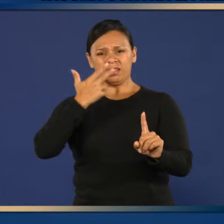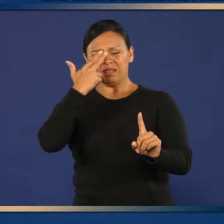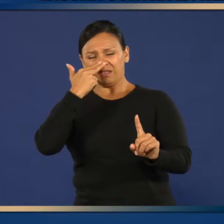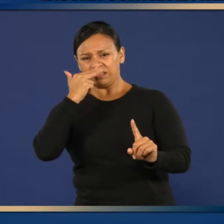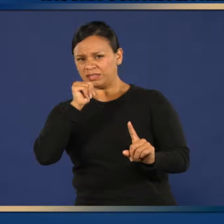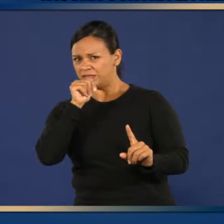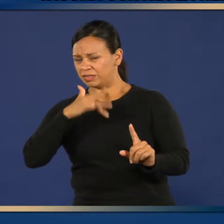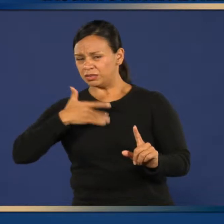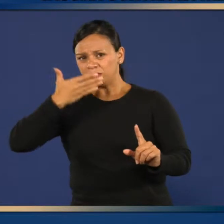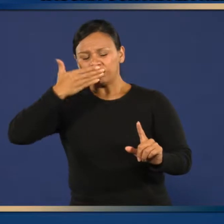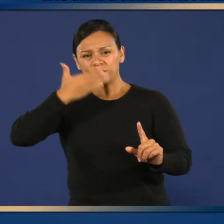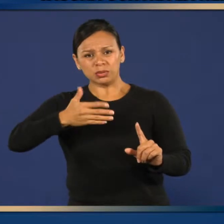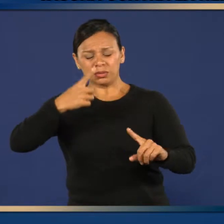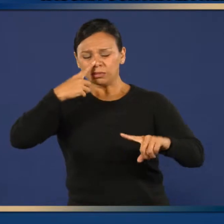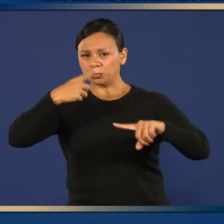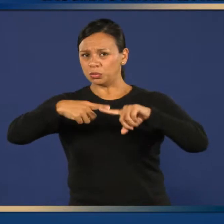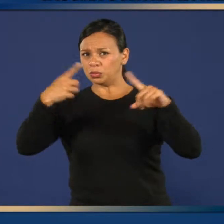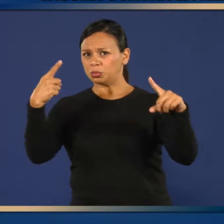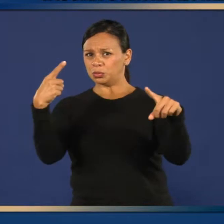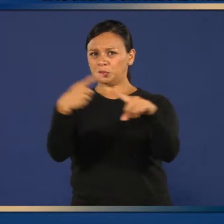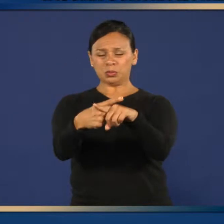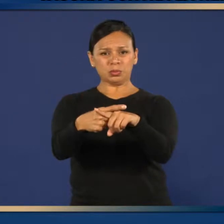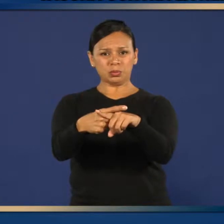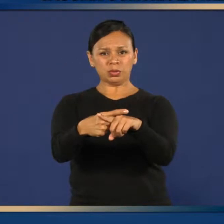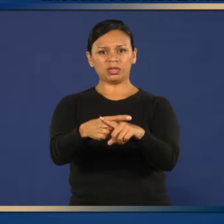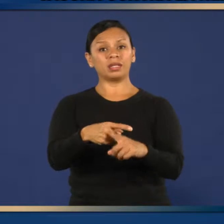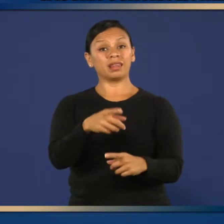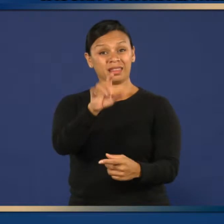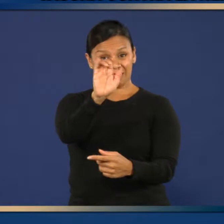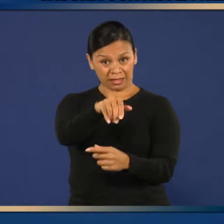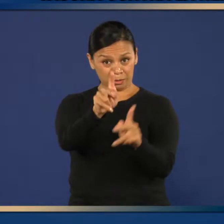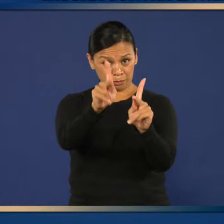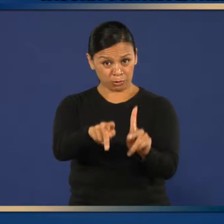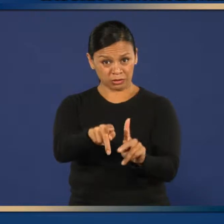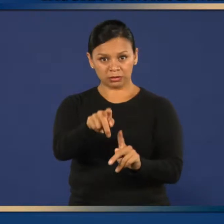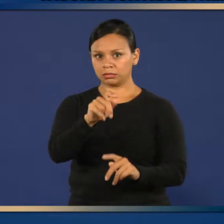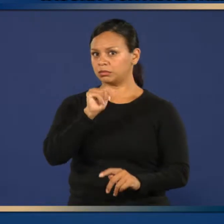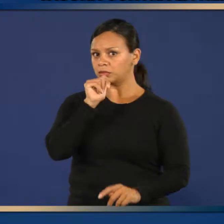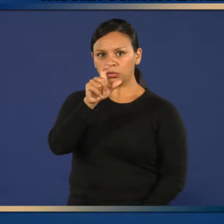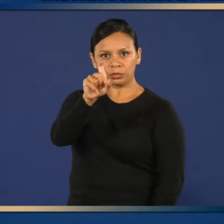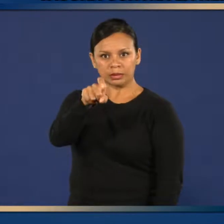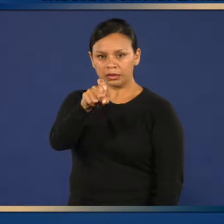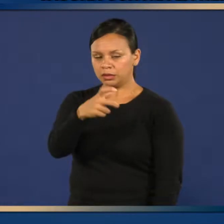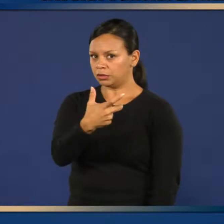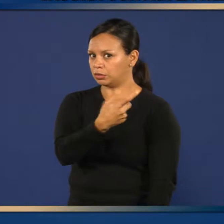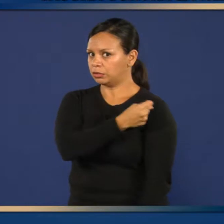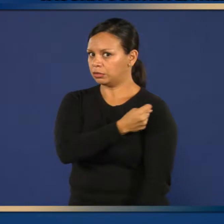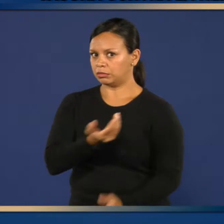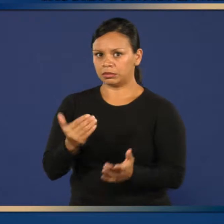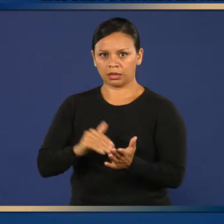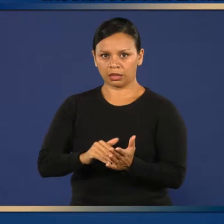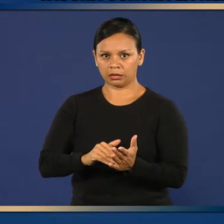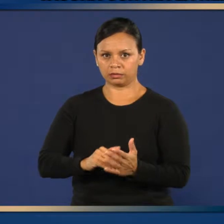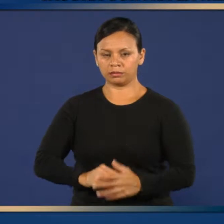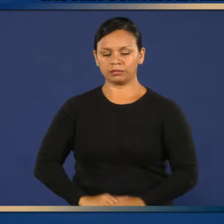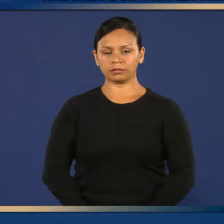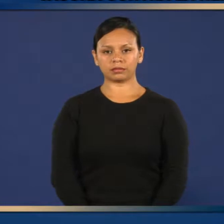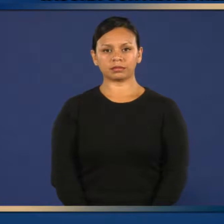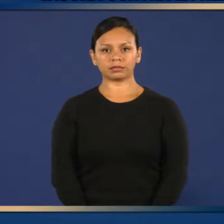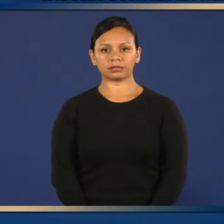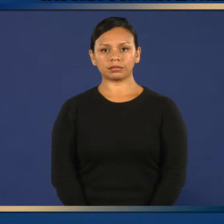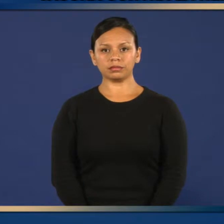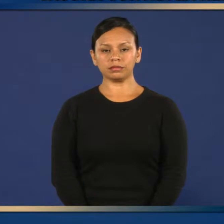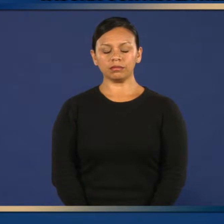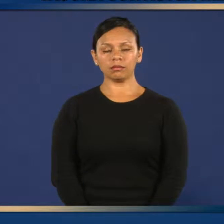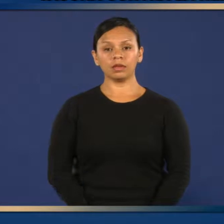vida a una dosis anterior de la vacuna contra la hepatitis no deben recibir otra dosis